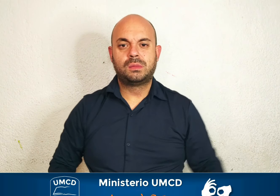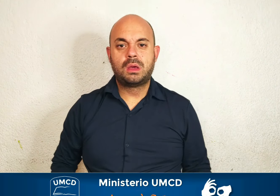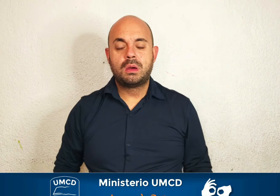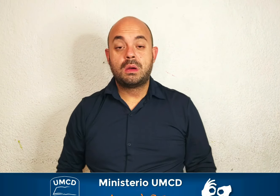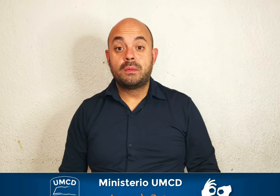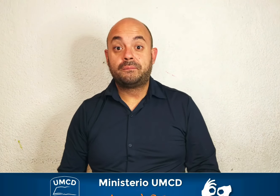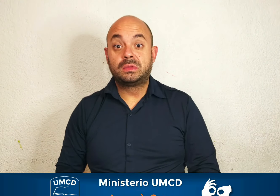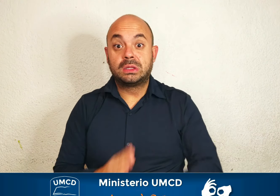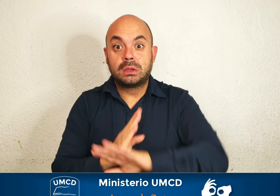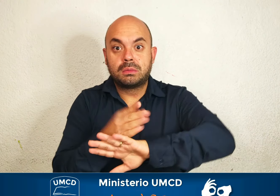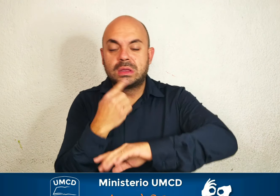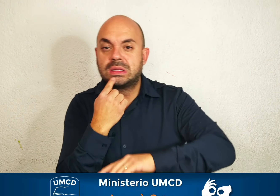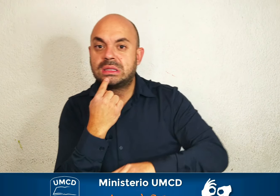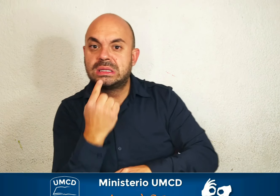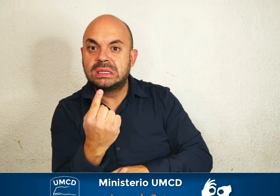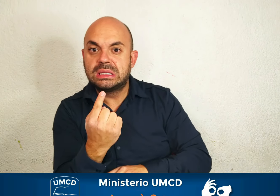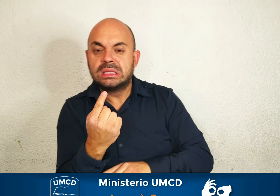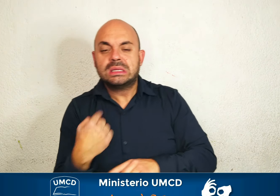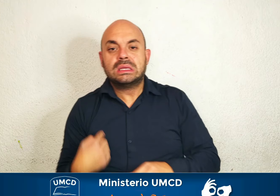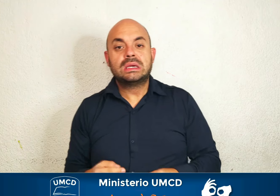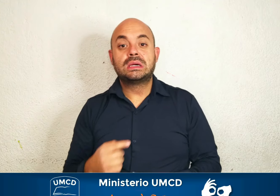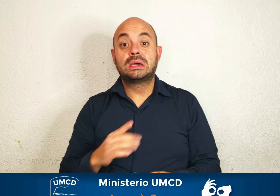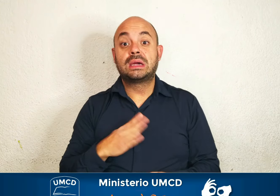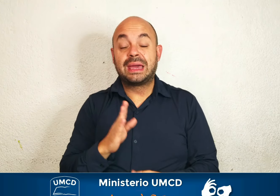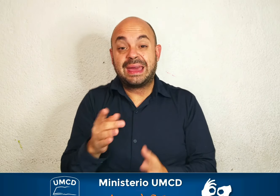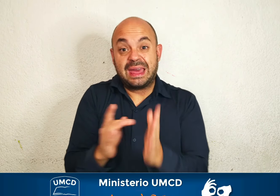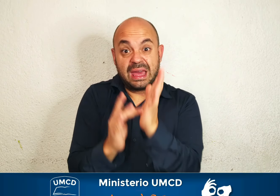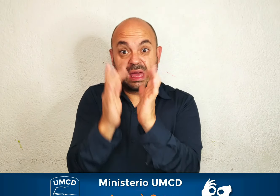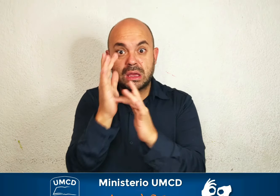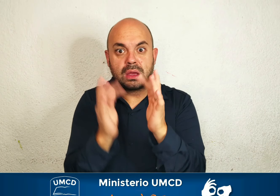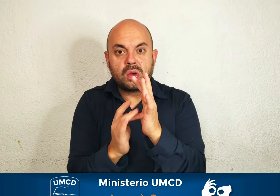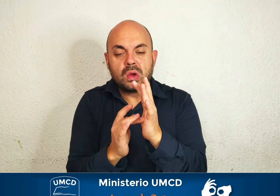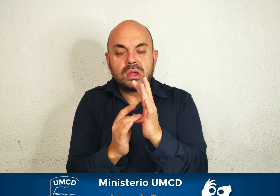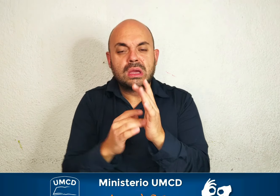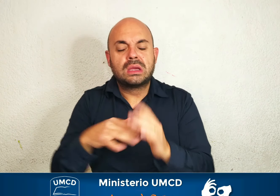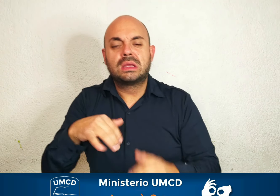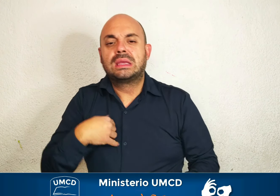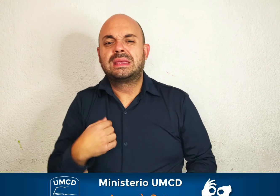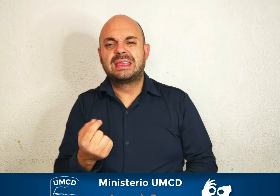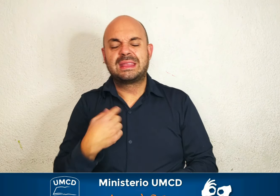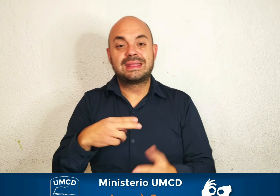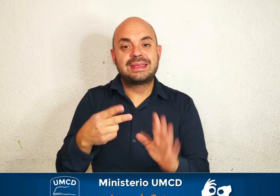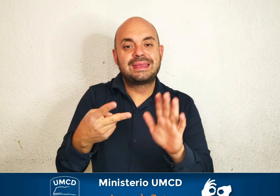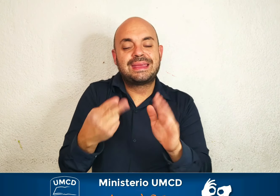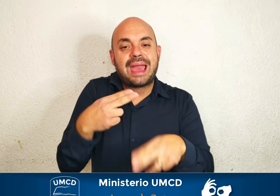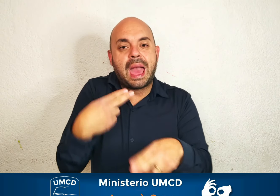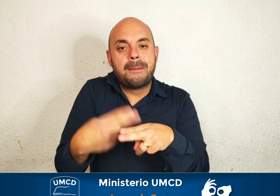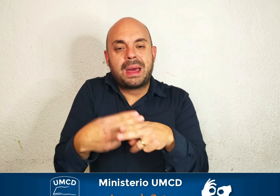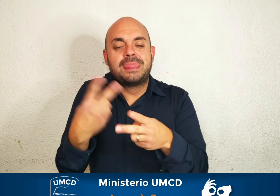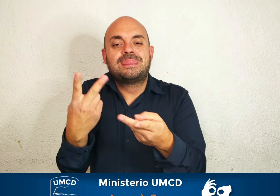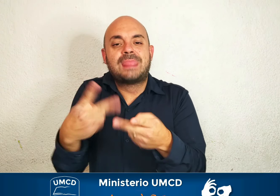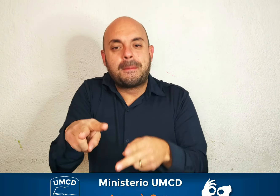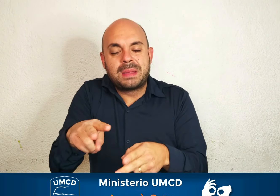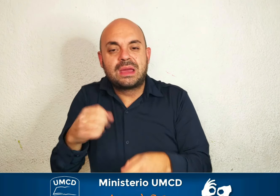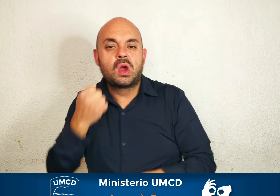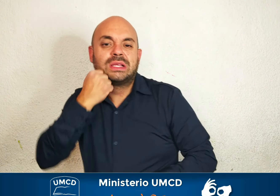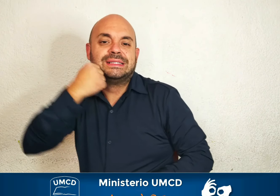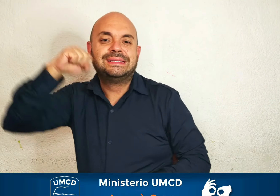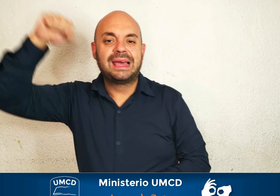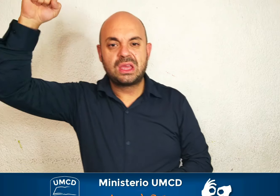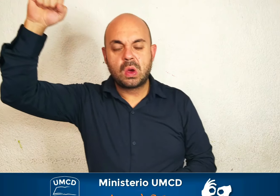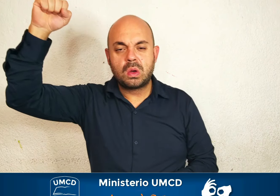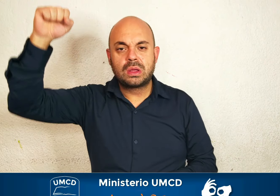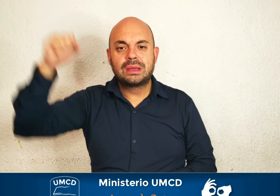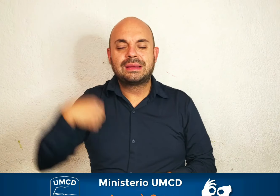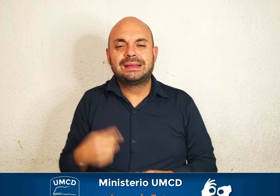La palabra Señor quiere decir Él es el dueño de todo. Entonces tenemos que reconocer que Dios es el dueño absoluto de todo, aún de mi